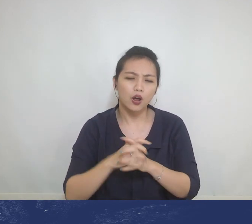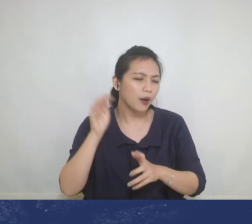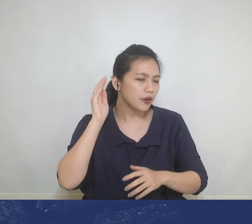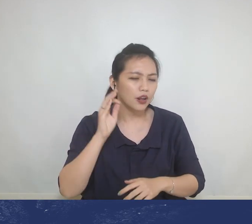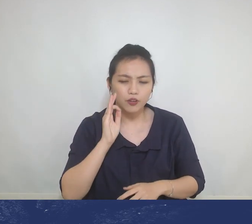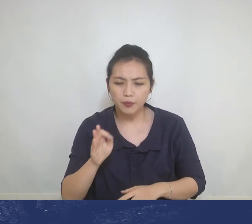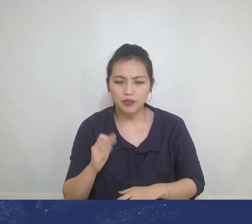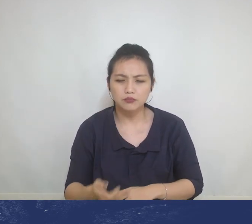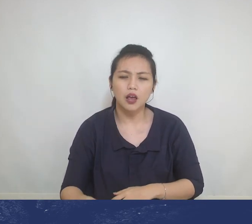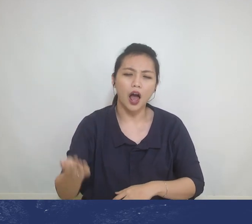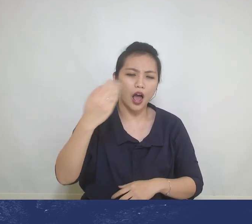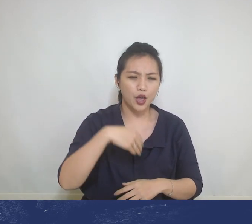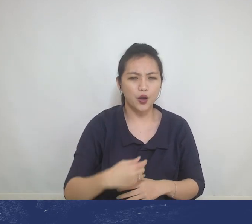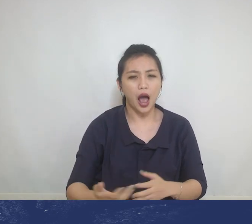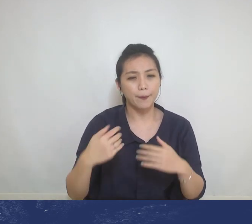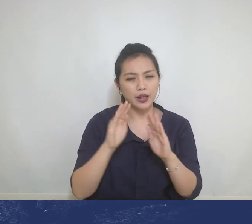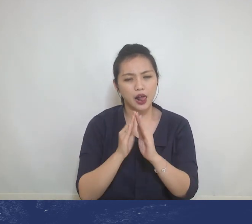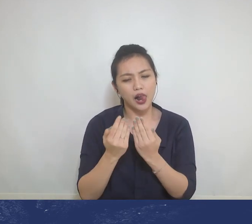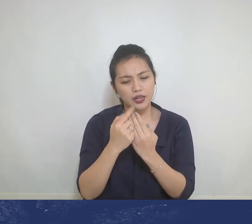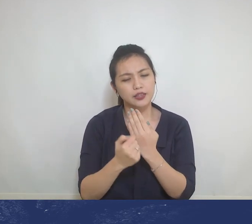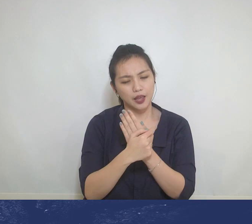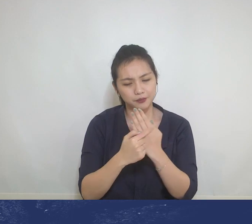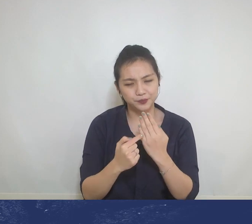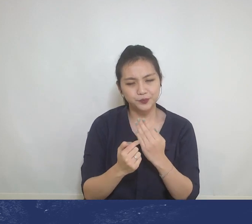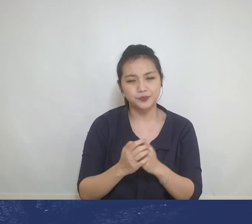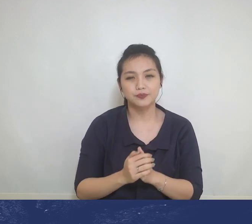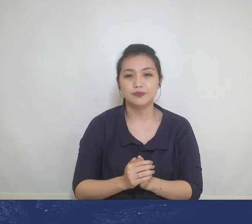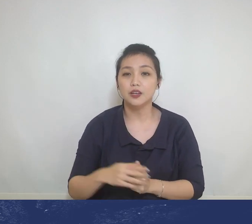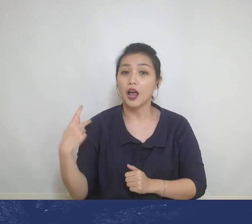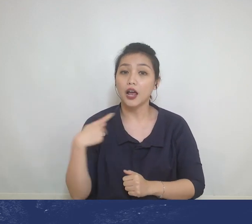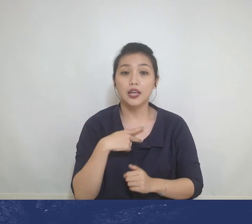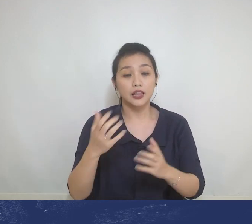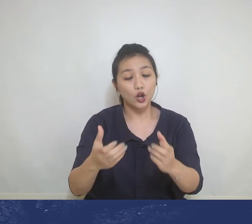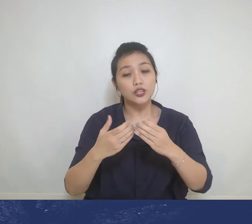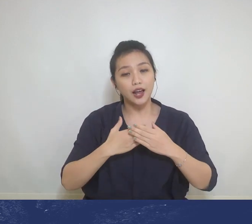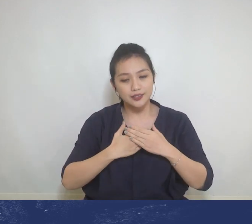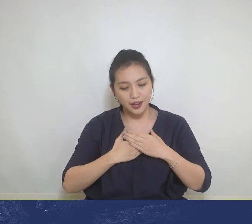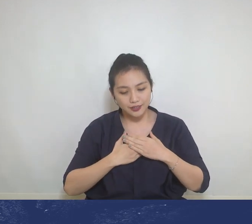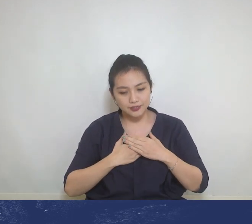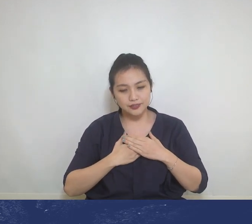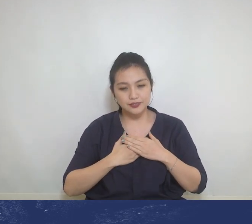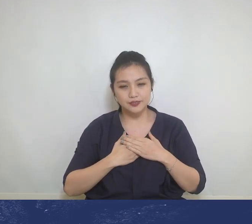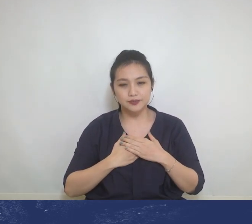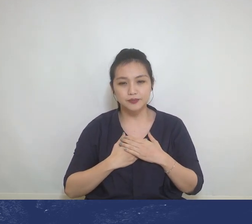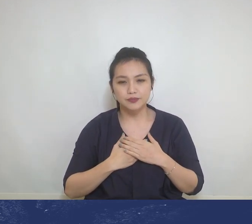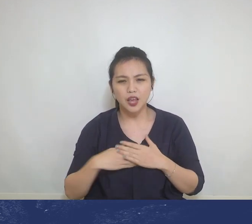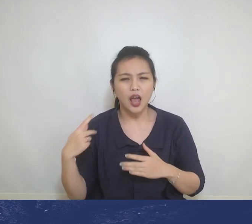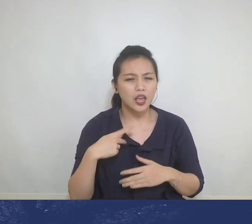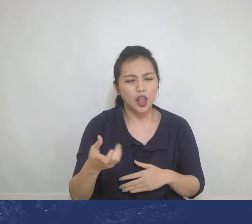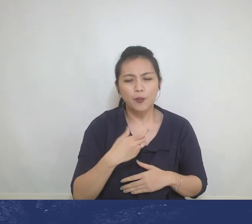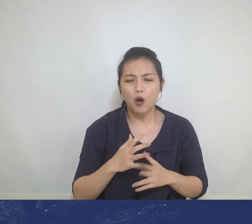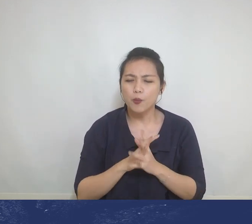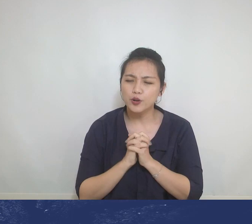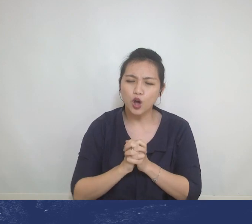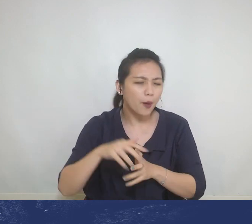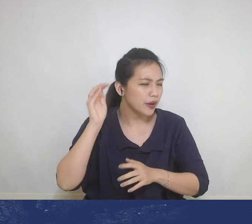Mendengarkan firman, saya mau ajak kita untuk ambil Alkitab kita sama-sama. Yuk kita letakkan di dada kita sekali lagi ya. Kita